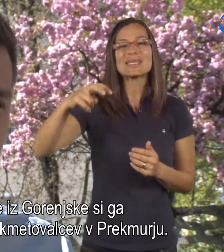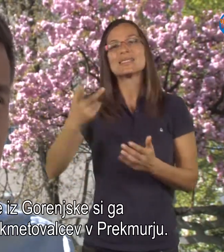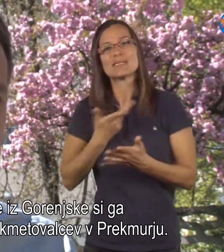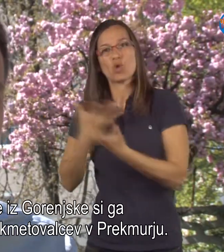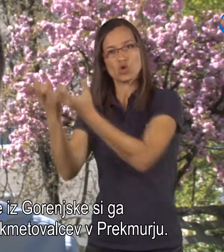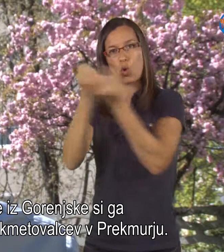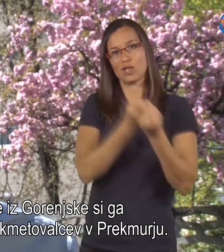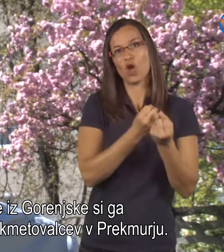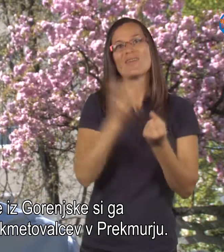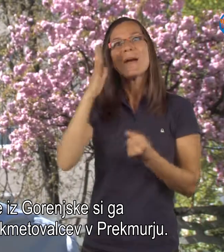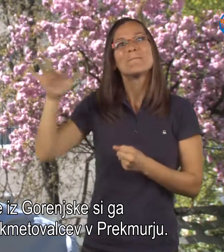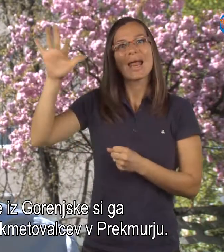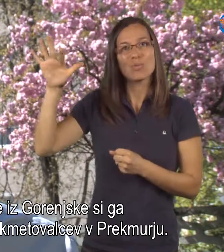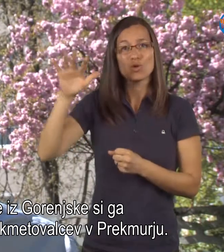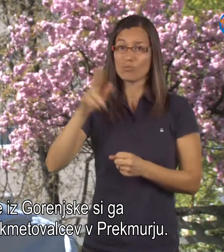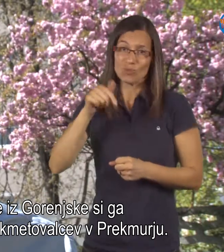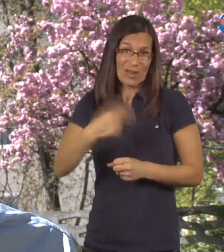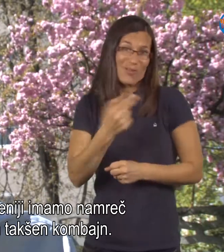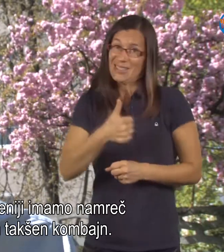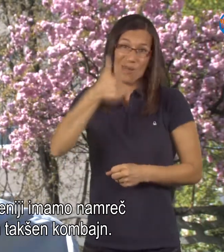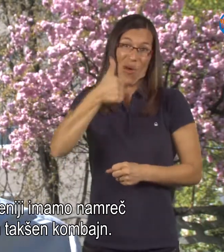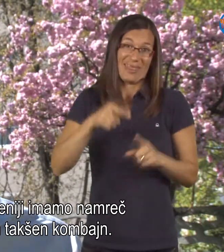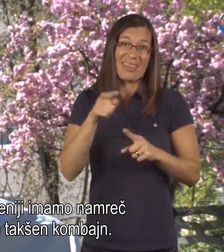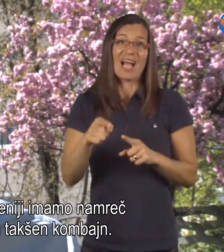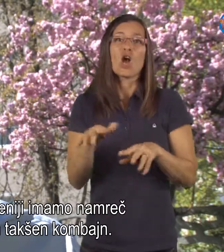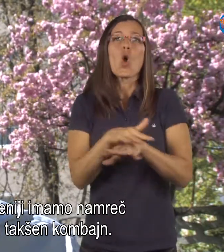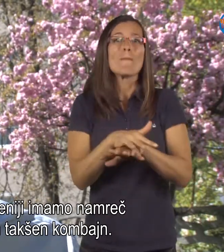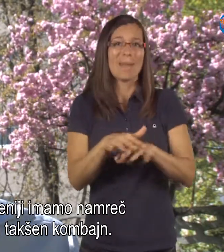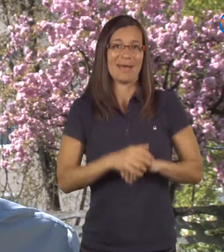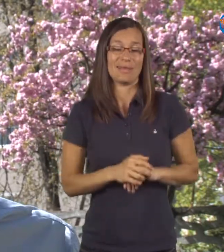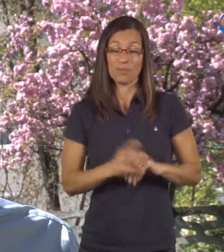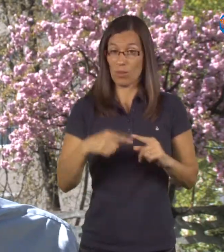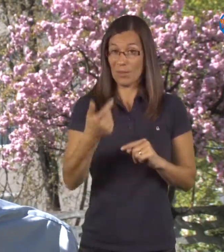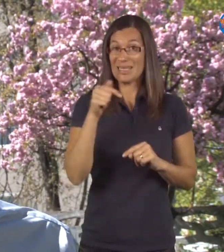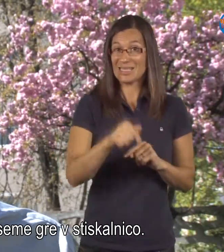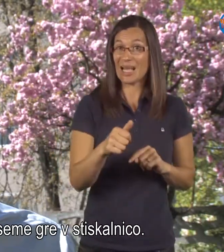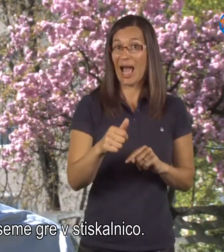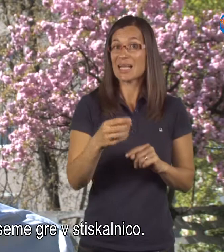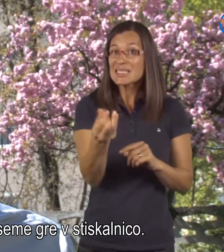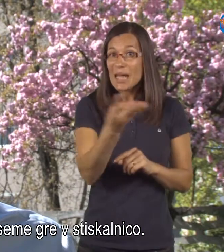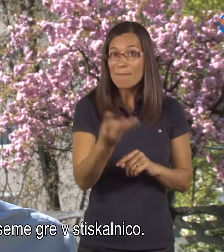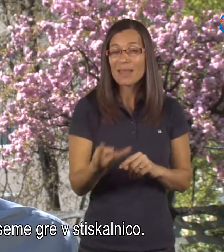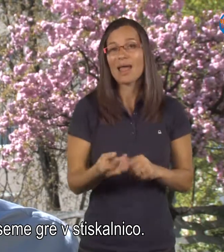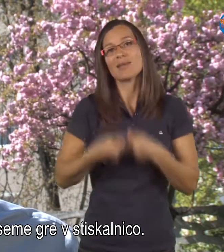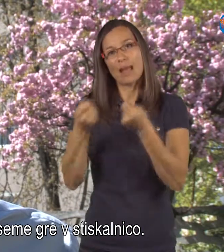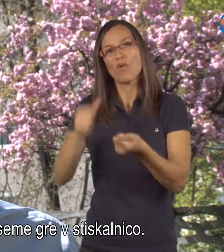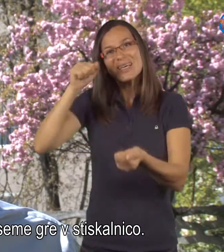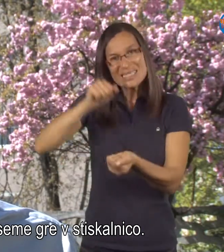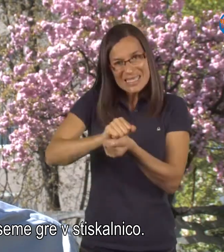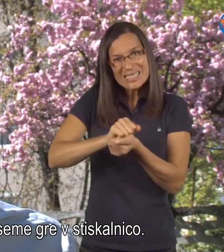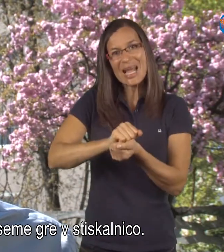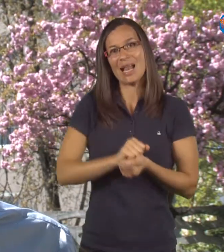Kmetje iz Gorenjske si ga sposodijo v Prekmurju, ker ga imamo v Sloveniji samo en takšen kombajn. Iz tega semena potem gre